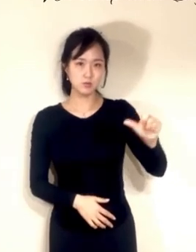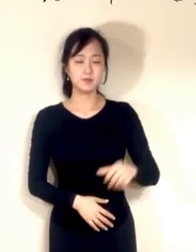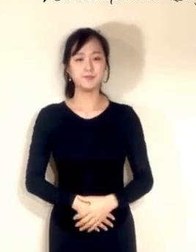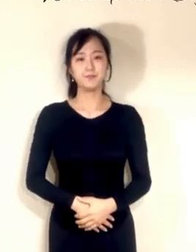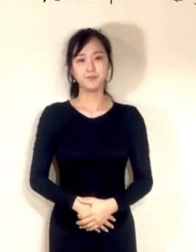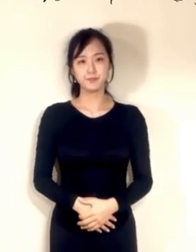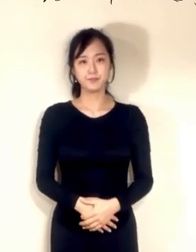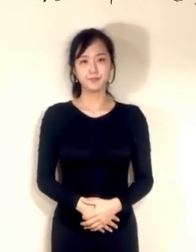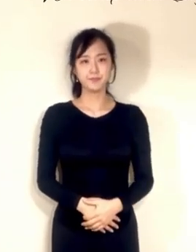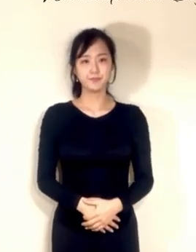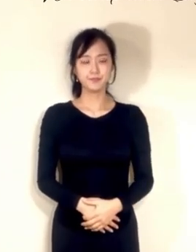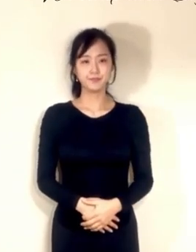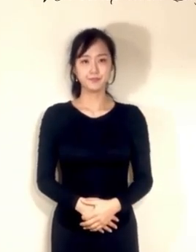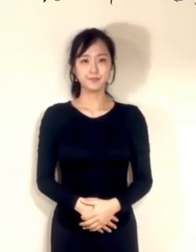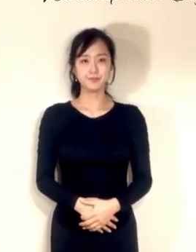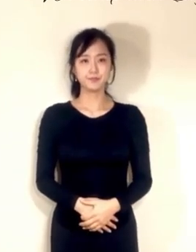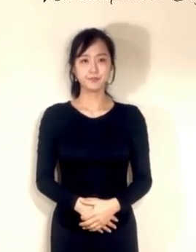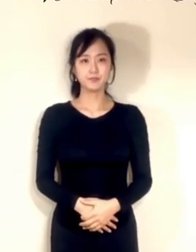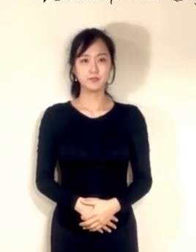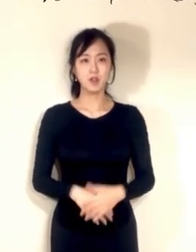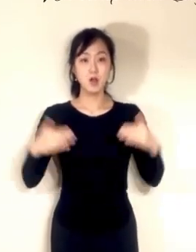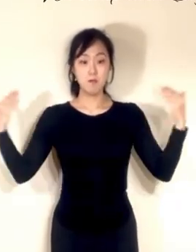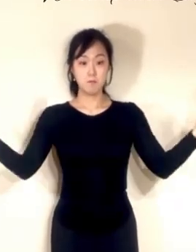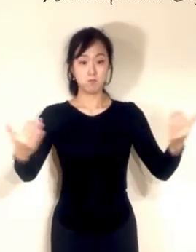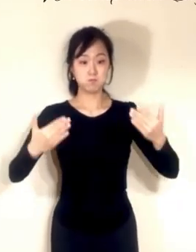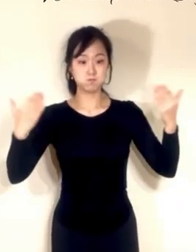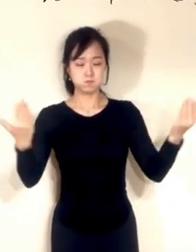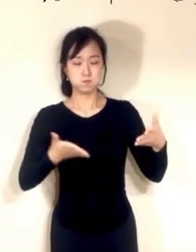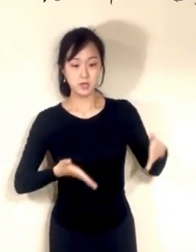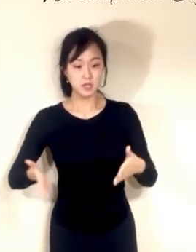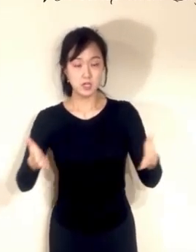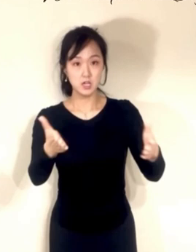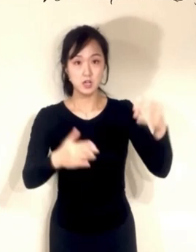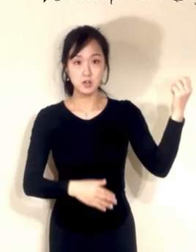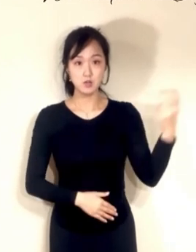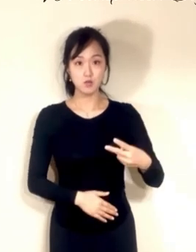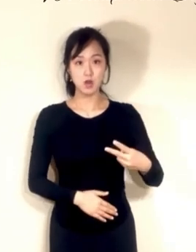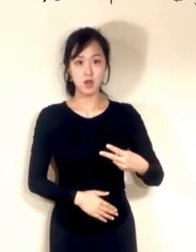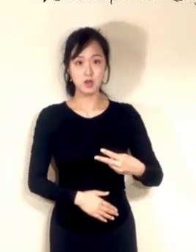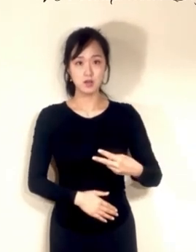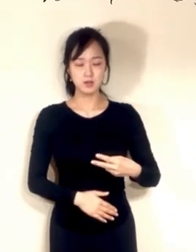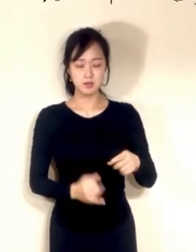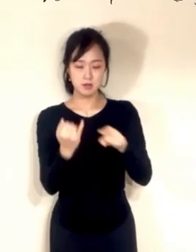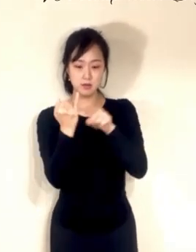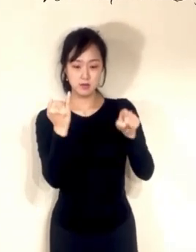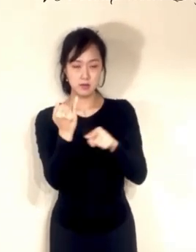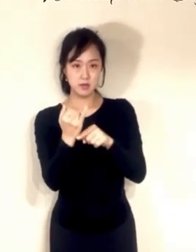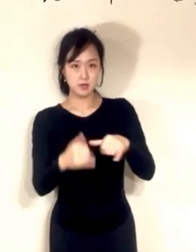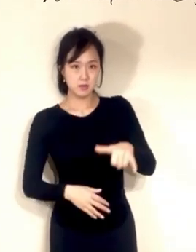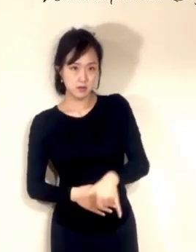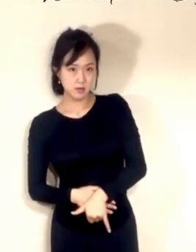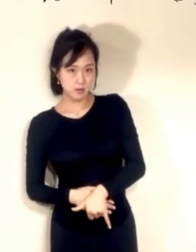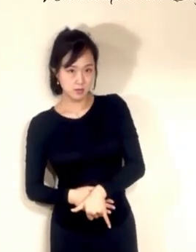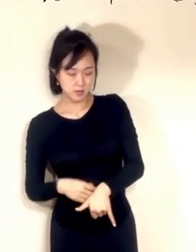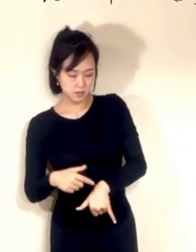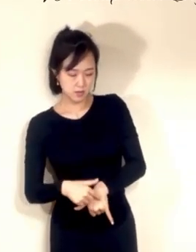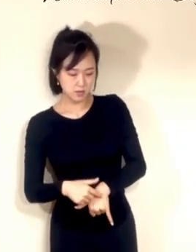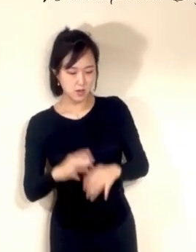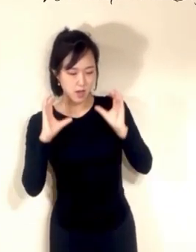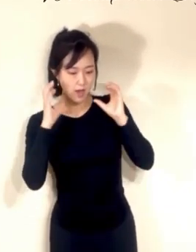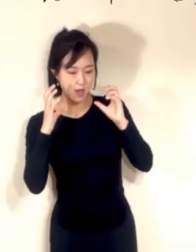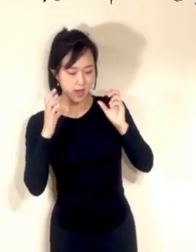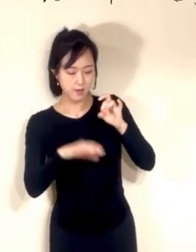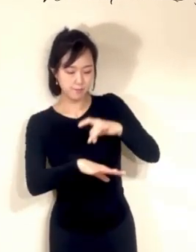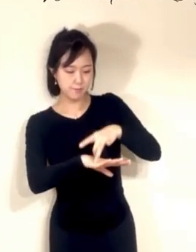우리 5절 같이 읽어보도록 하겠습니다. 시작. 바람의 길이 어떠함과 아이벤 자의 태에서 뼈가